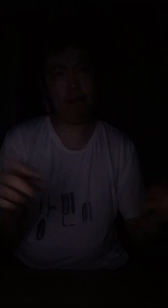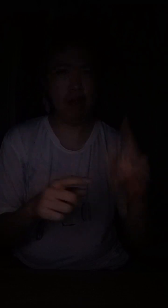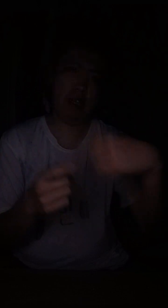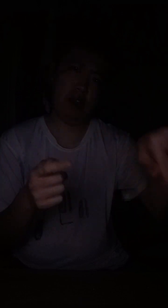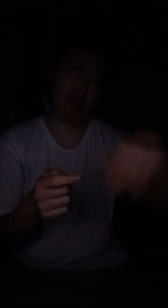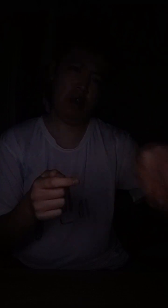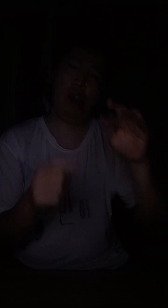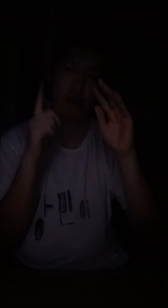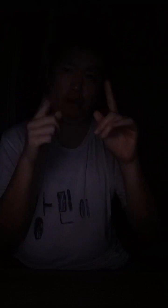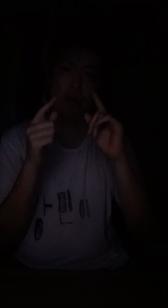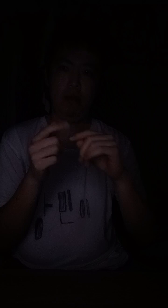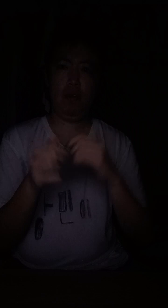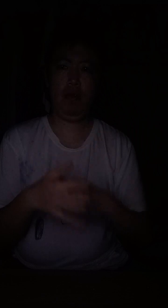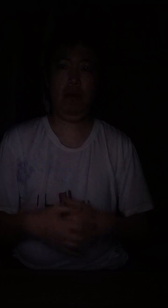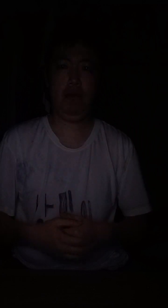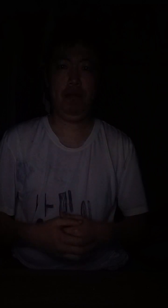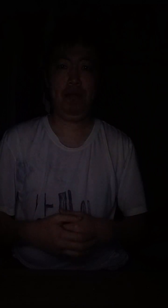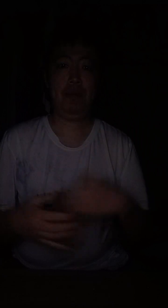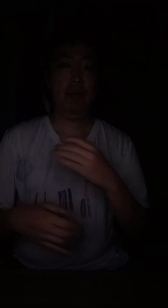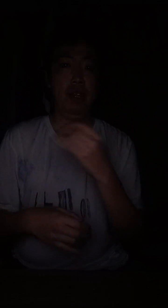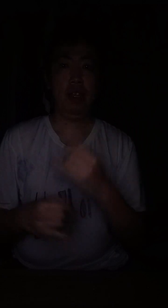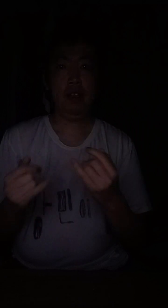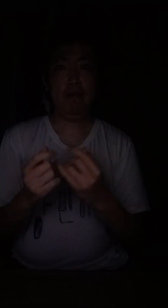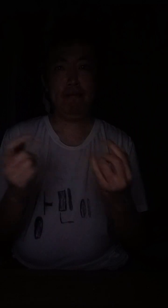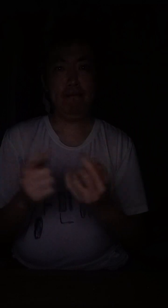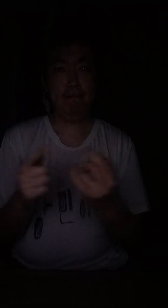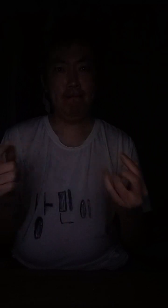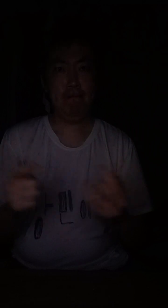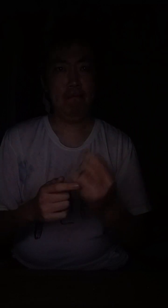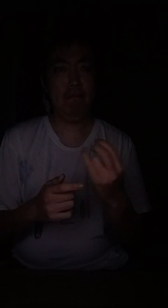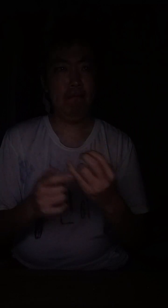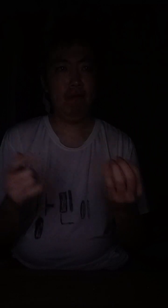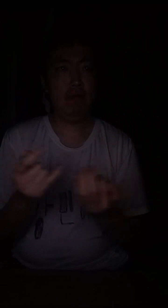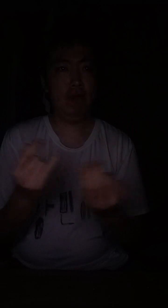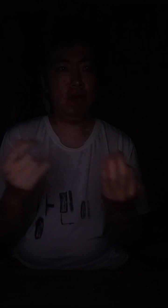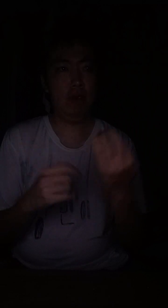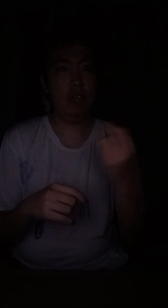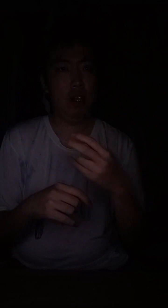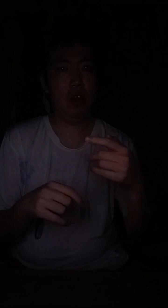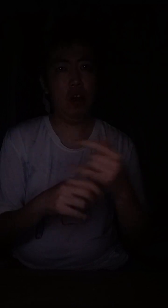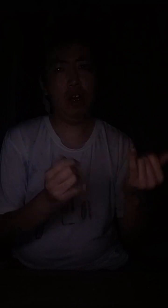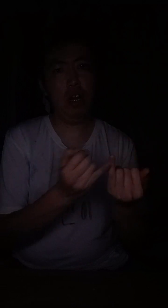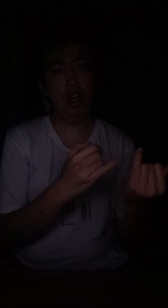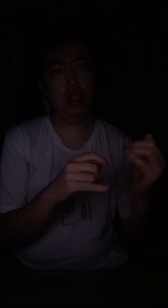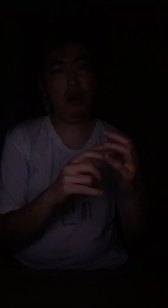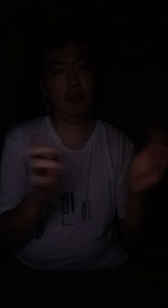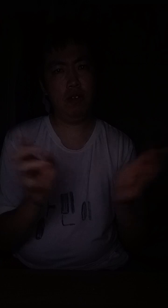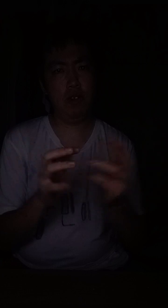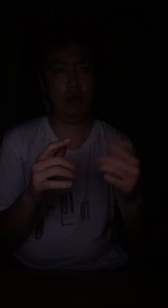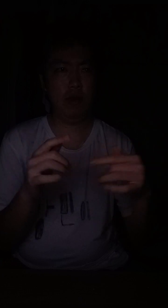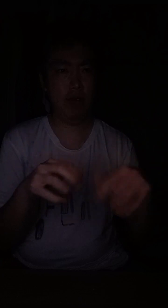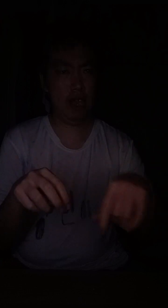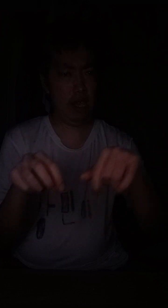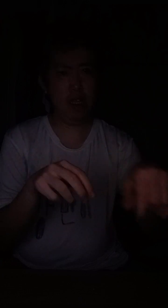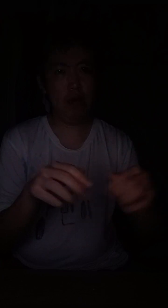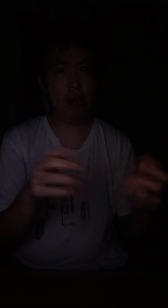했다고 비판했습니다. 지난 2월 대통령과의 특별 대담에서 박장범 앵커가 김건희 여사의 명품백을 파우치라고 부른